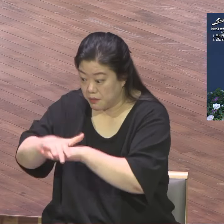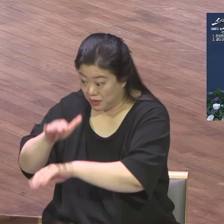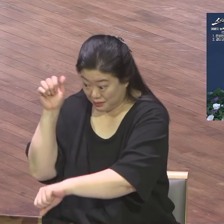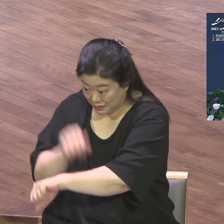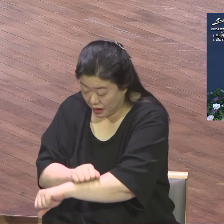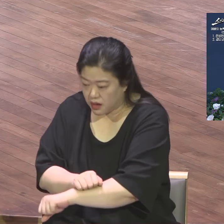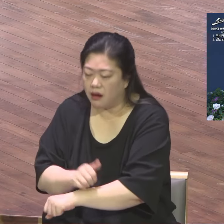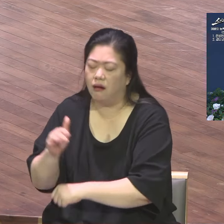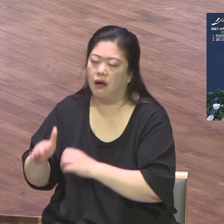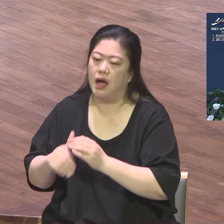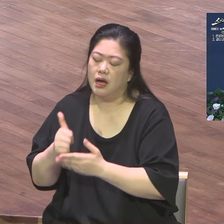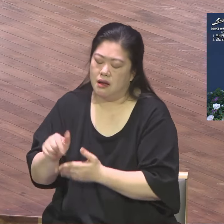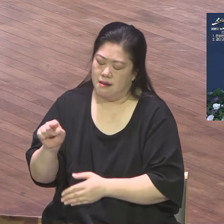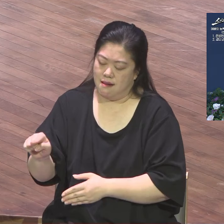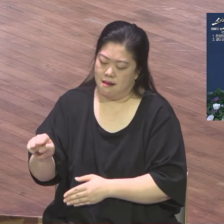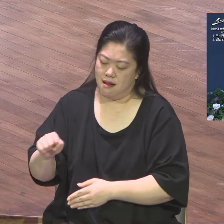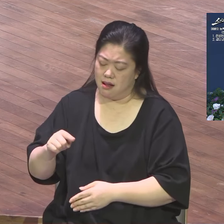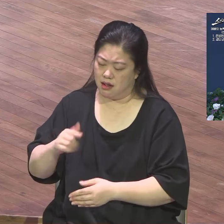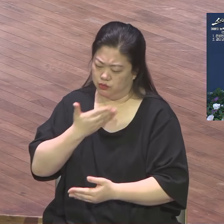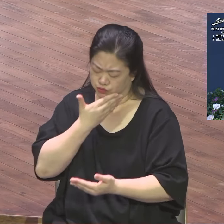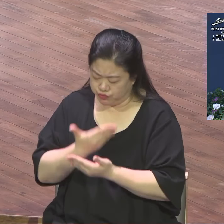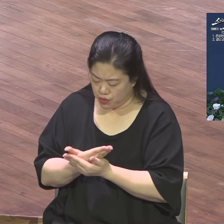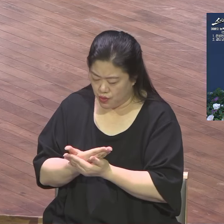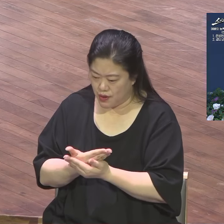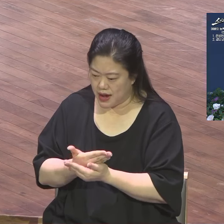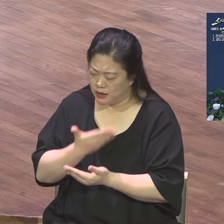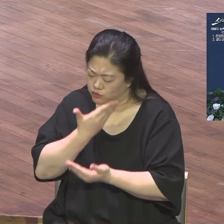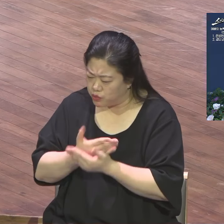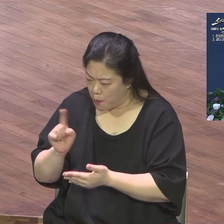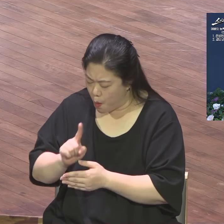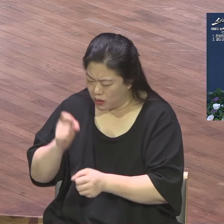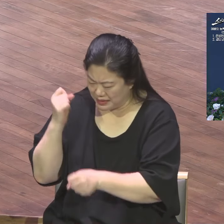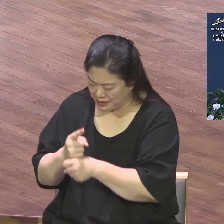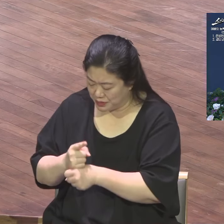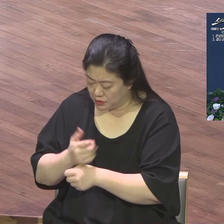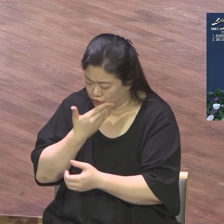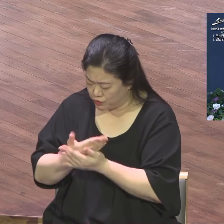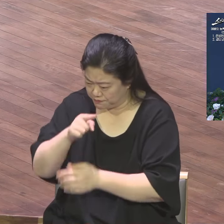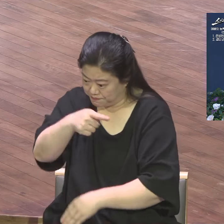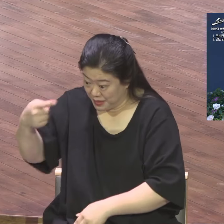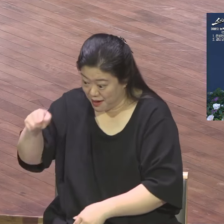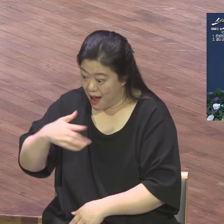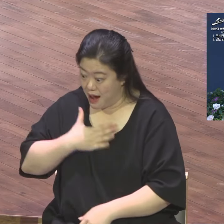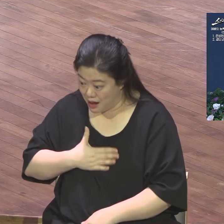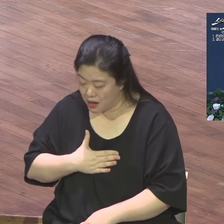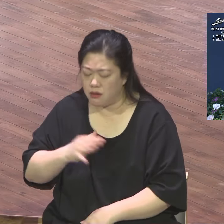인생관이 다르고 물질관이 다르고 완전히 삶이 다르단 말이에요.